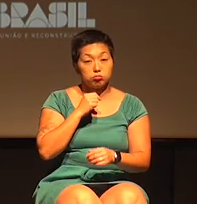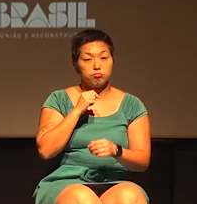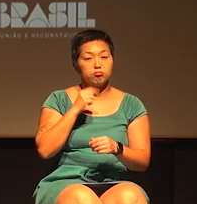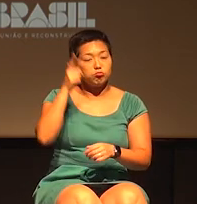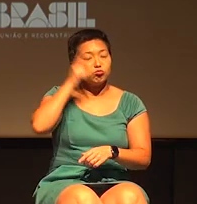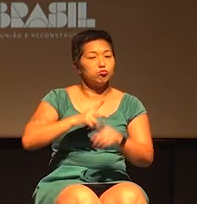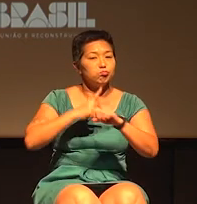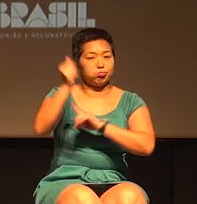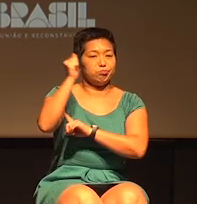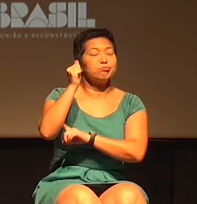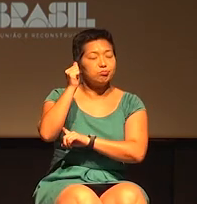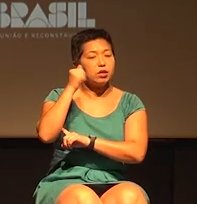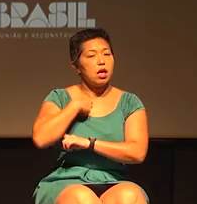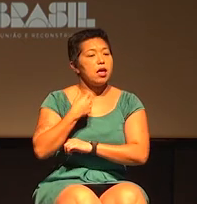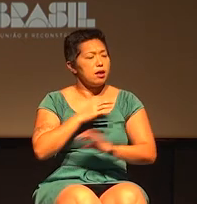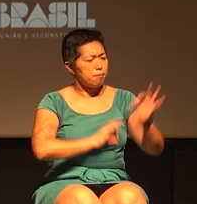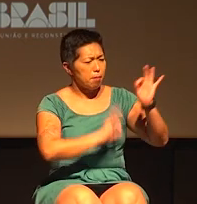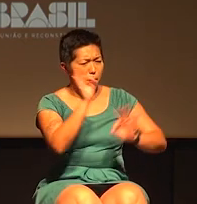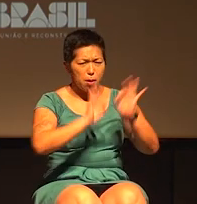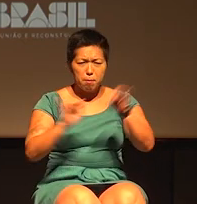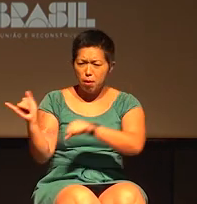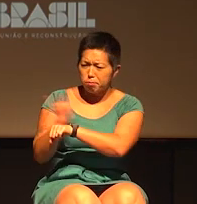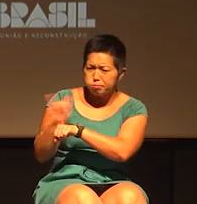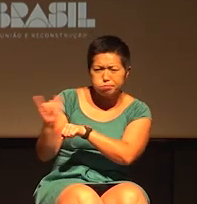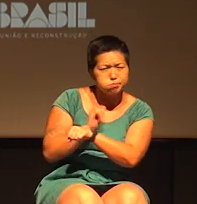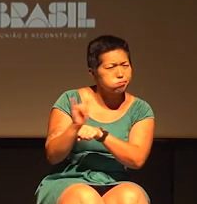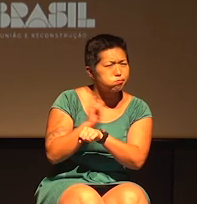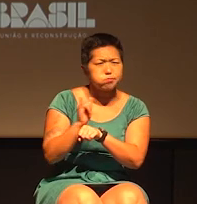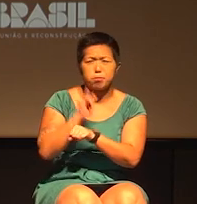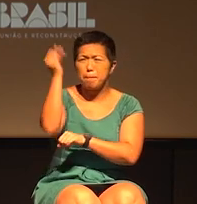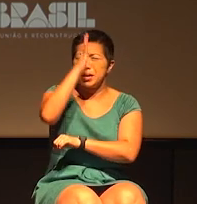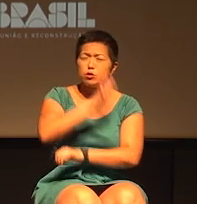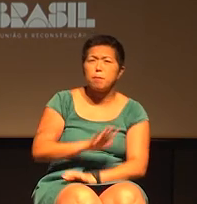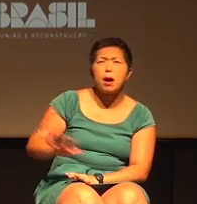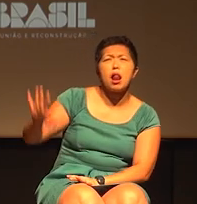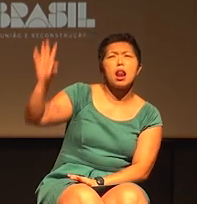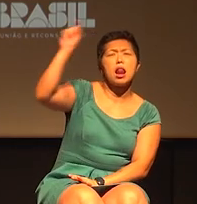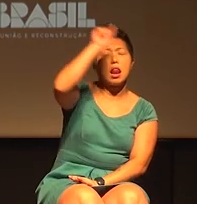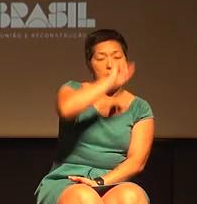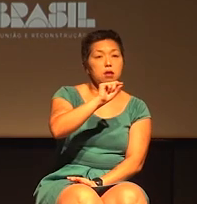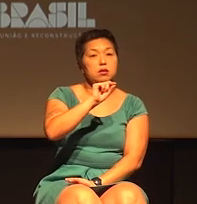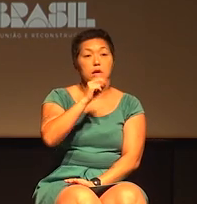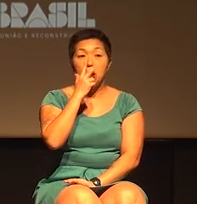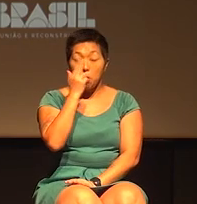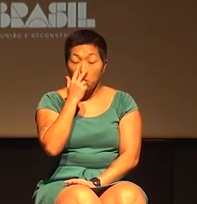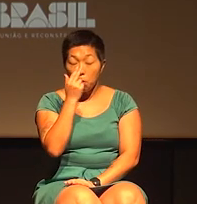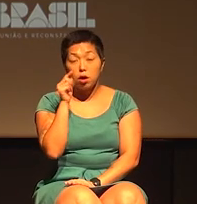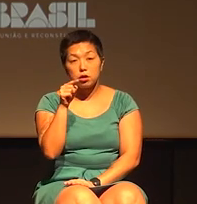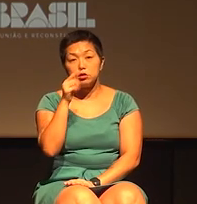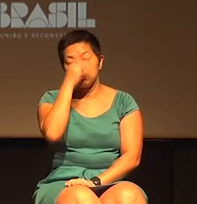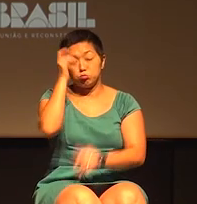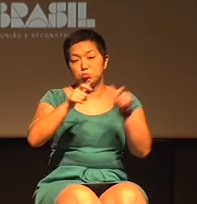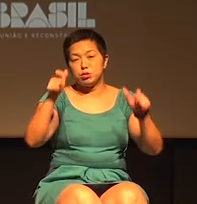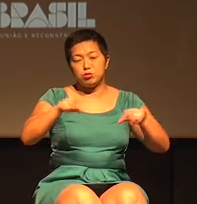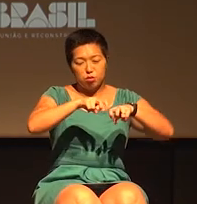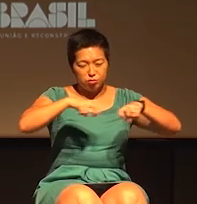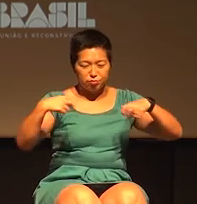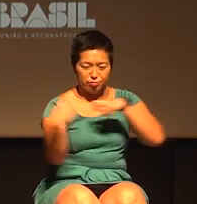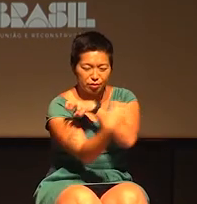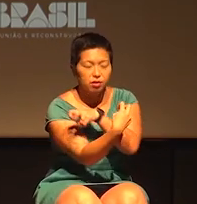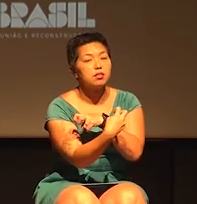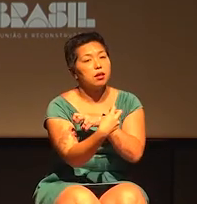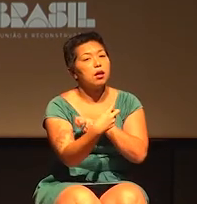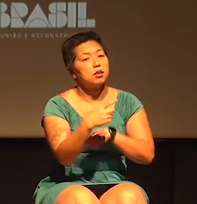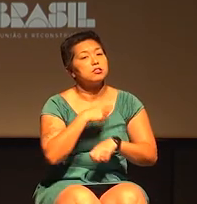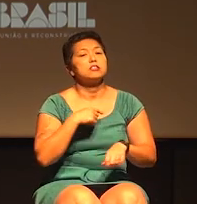grupos fez V escuta do Brasil inteiro o pessoal eu acho que o pessoal do banqueta asso teve bastante com a gente gente